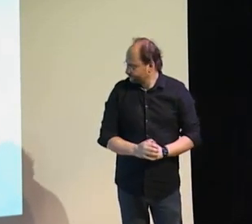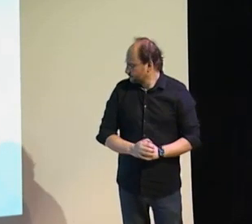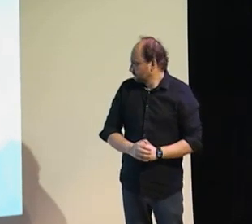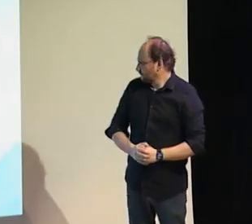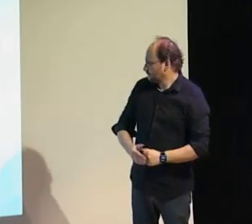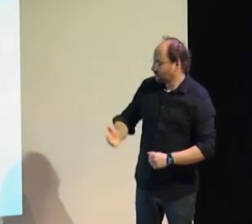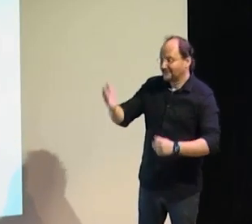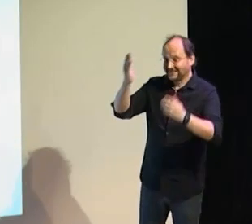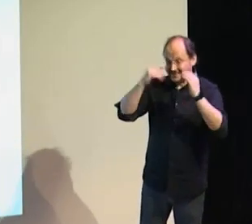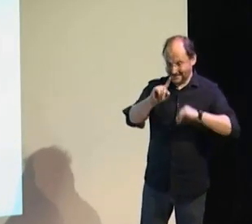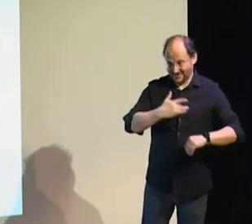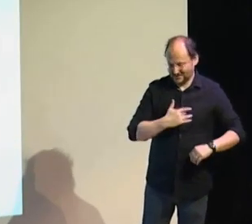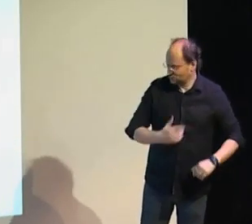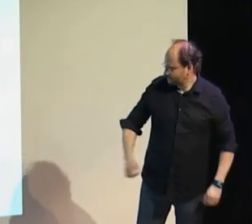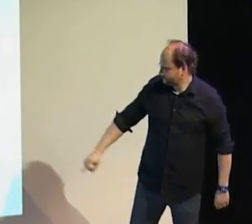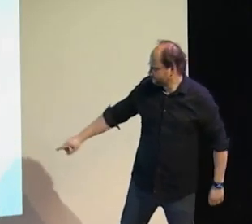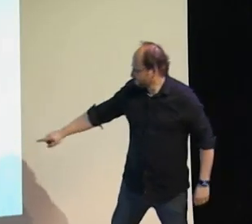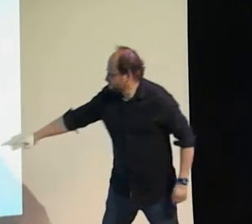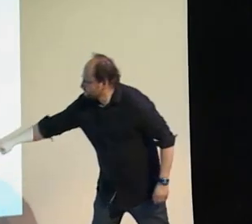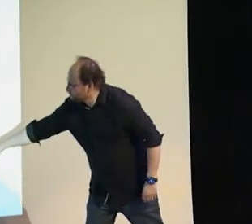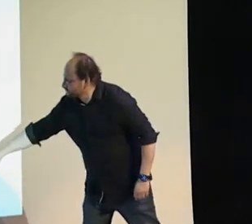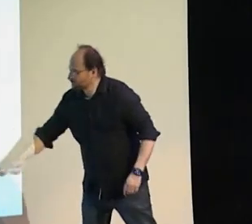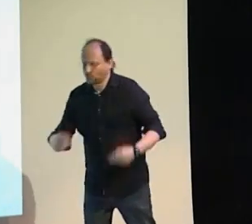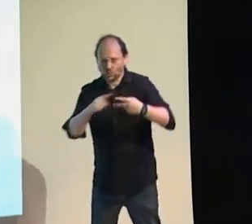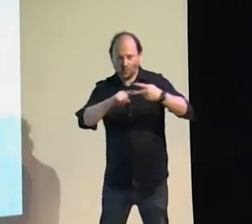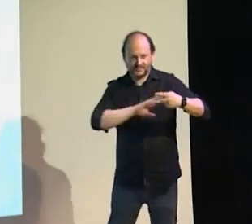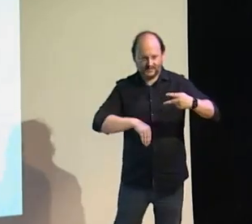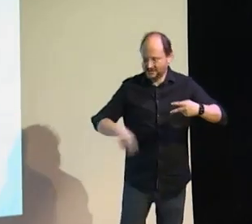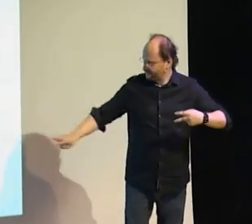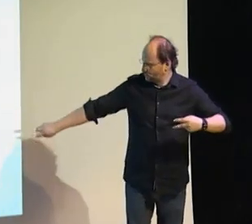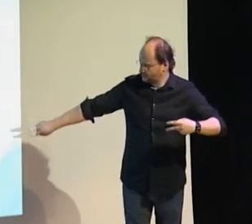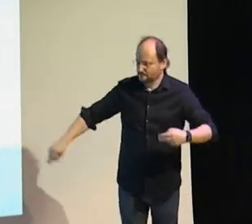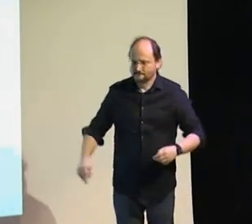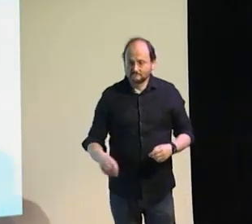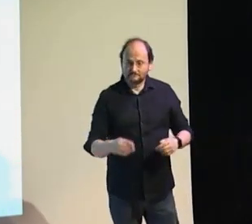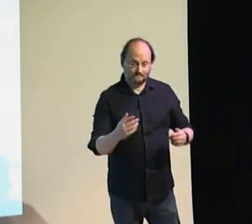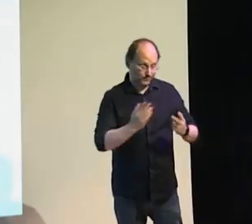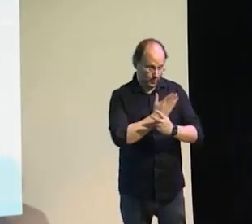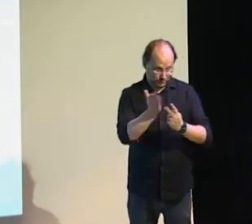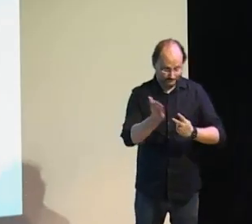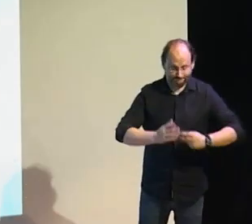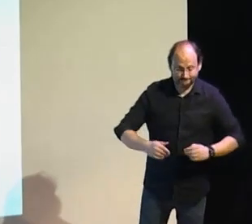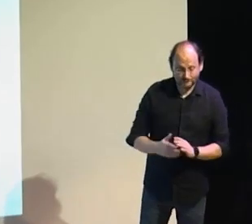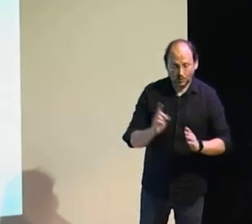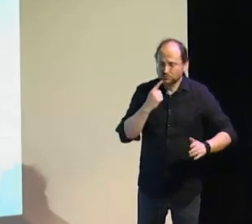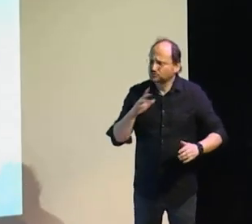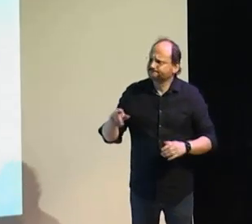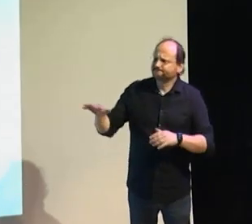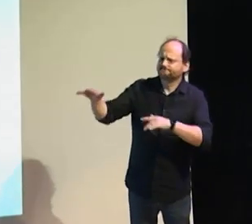et vraiment s'appuyer sur les langues des signes pour se transmettre de l'information. Et dans les deux derniers paragraphes de la diapositive, il y a deux